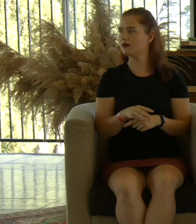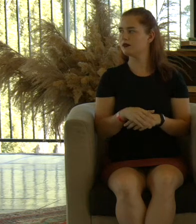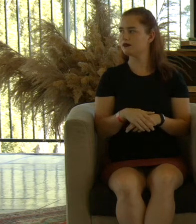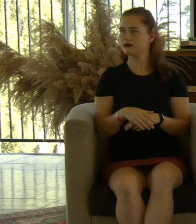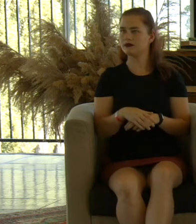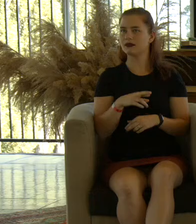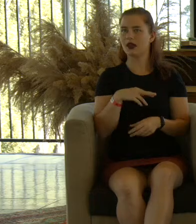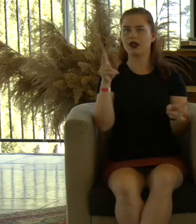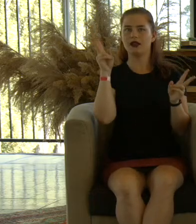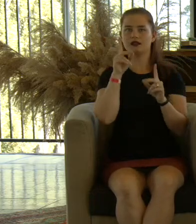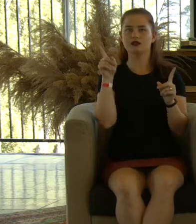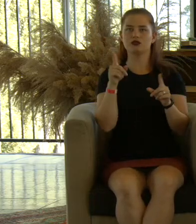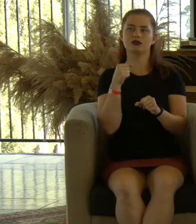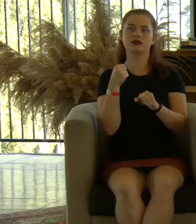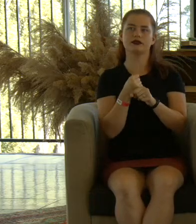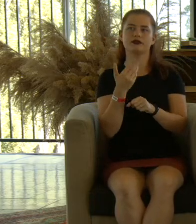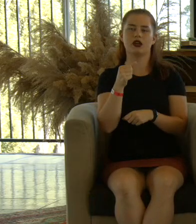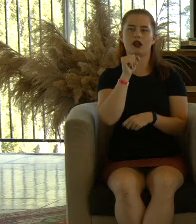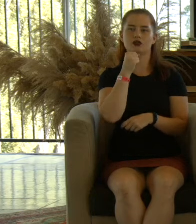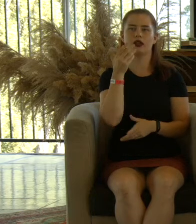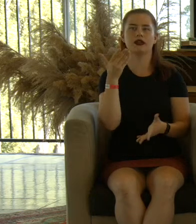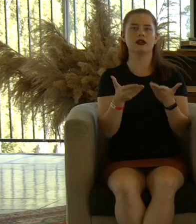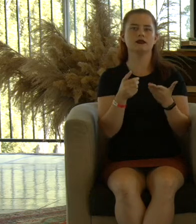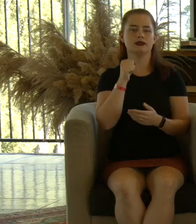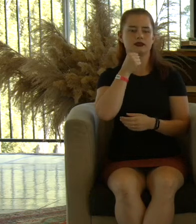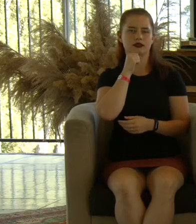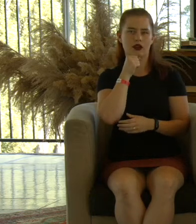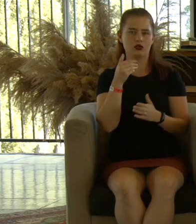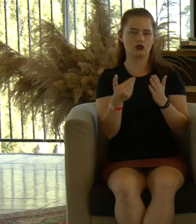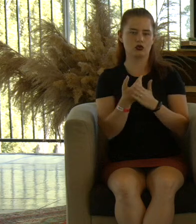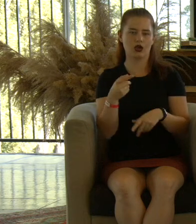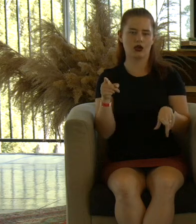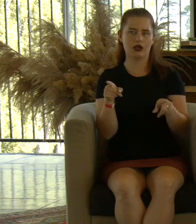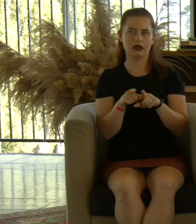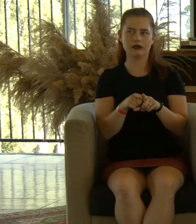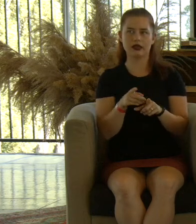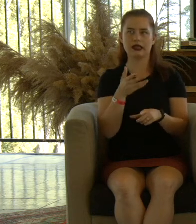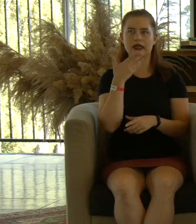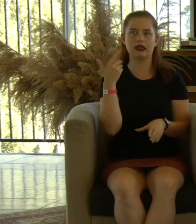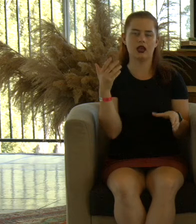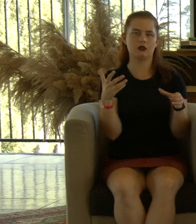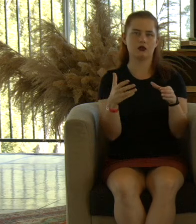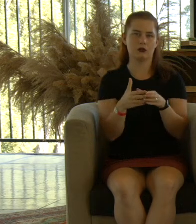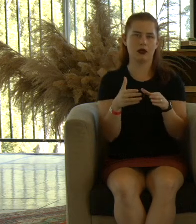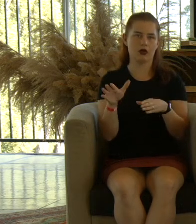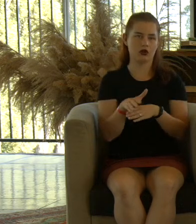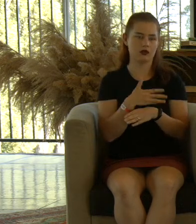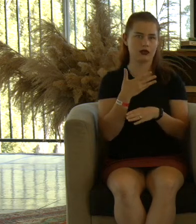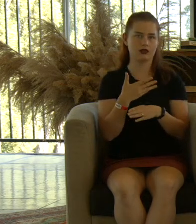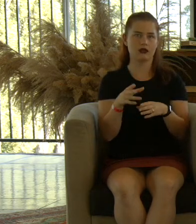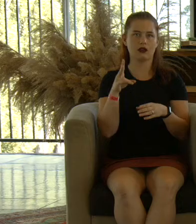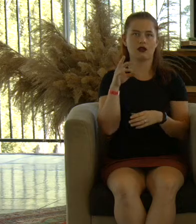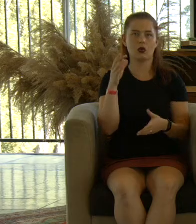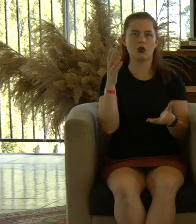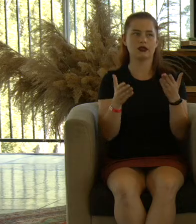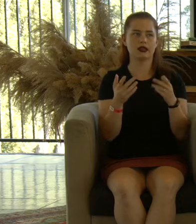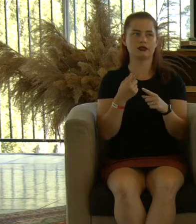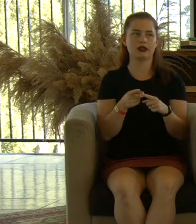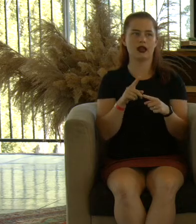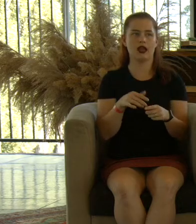Смотрите, я же не знаю, что делает ваш дедушка. Если дедушка, опять же, смотрите, нету классификации натуральных вин, еще раз повторюсь, но если это